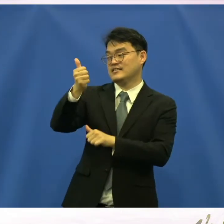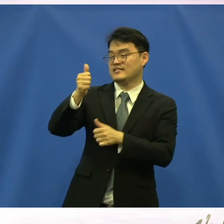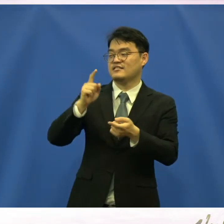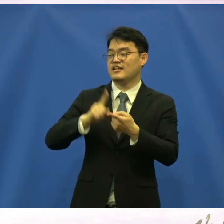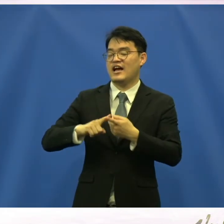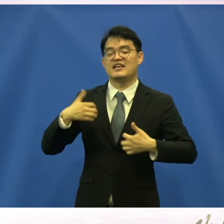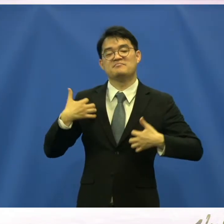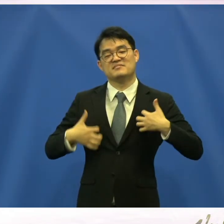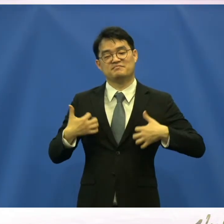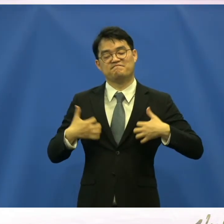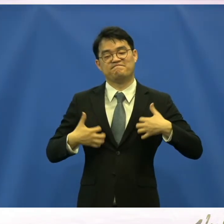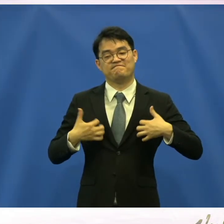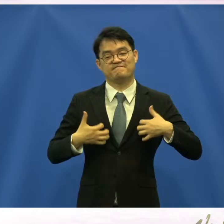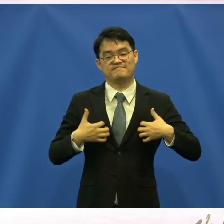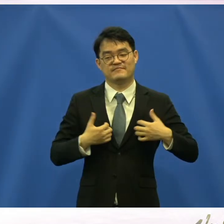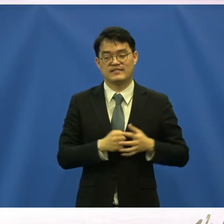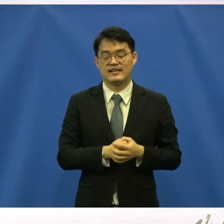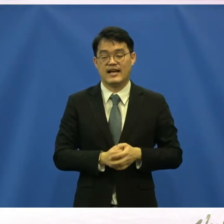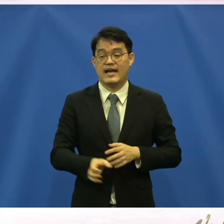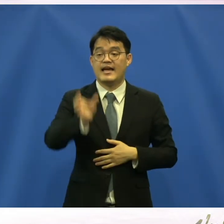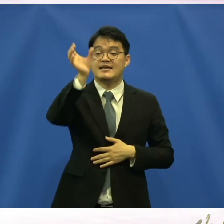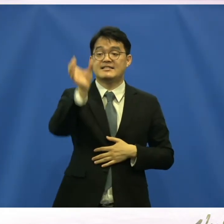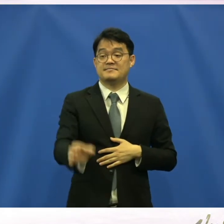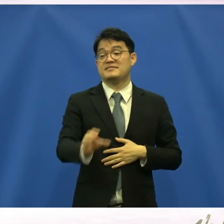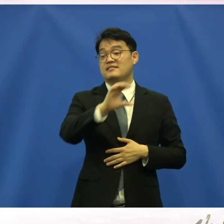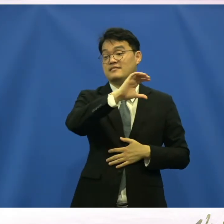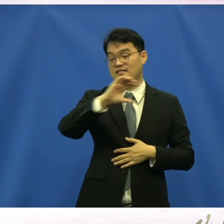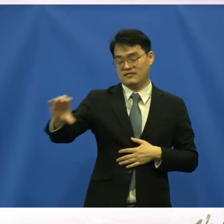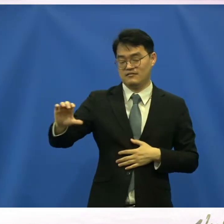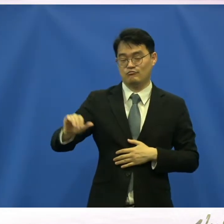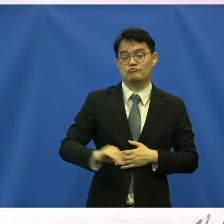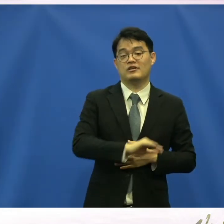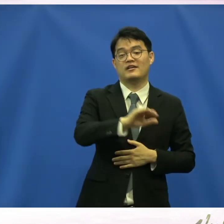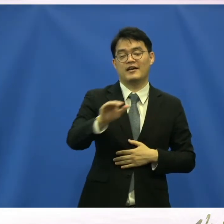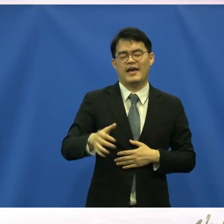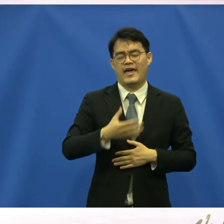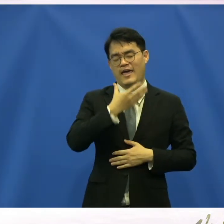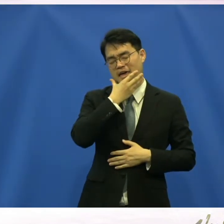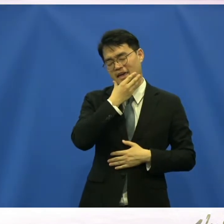십자가 부활은 우리에게 해피 엔딩을 약속합니다.